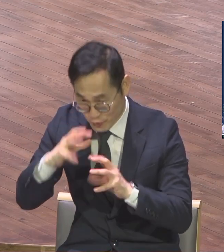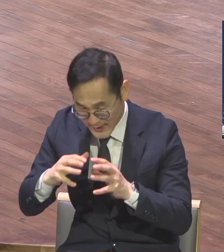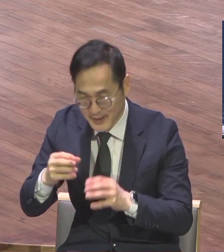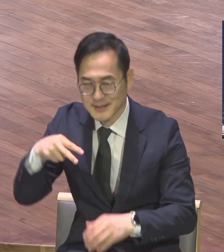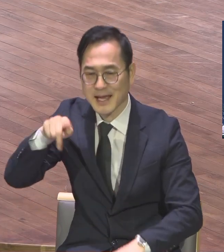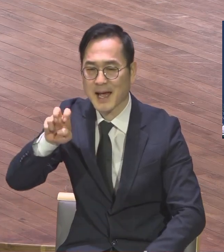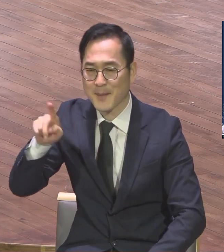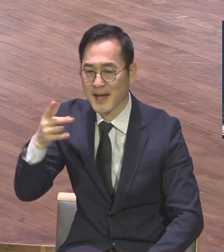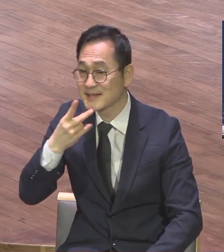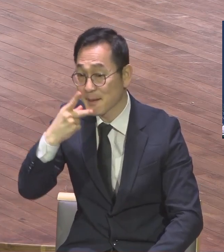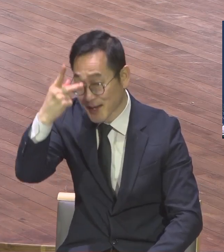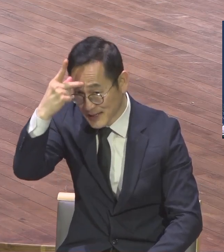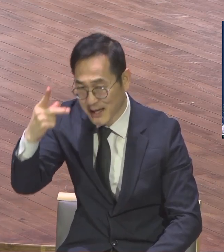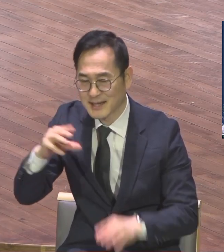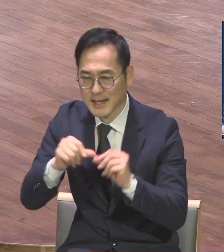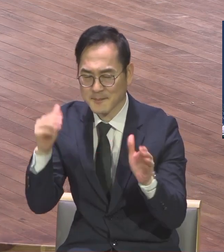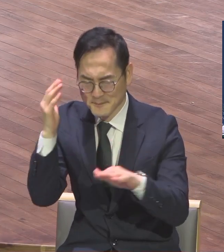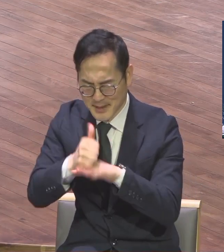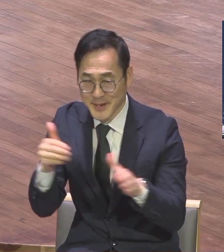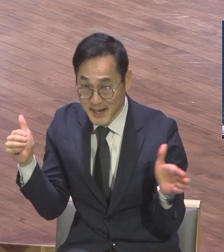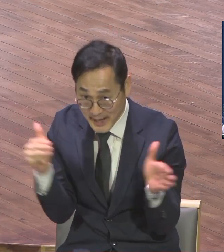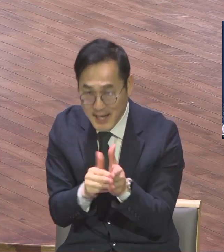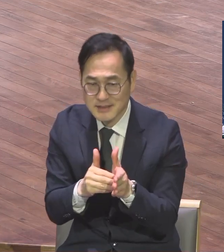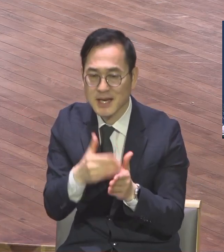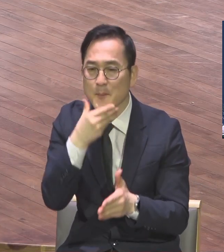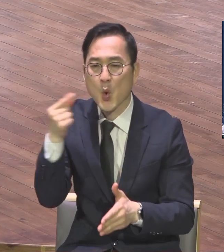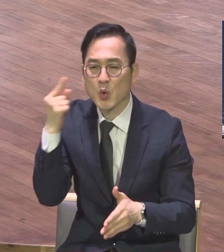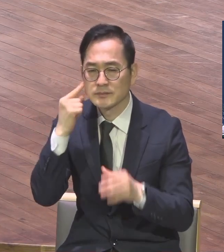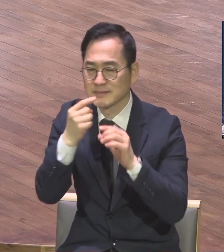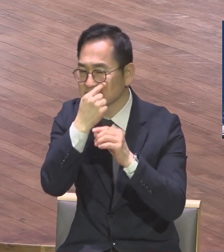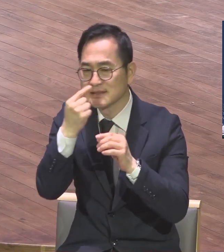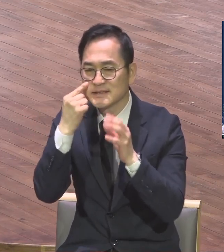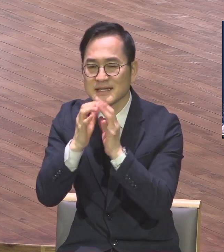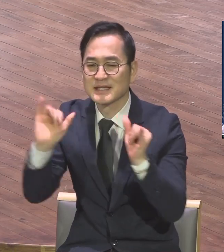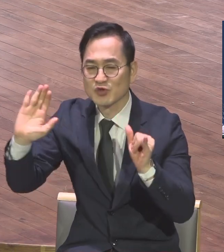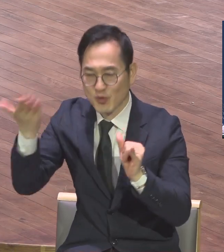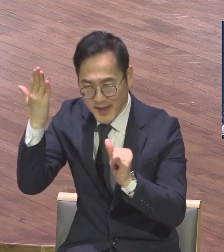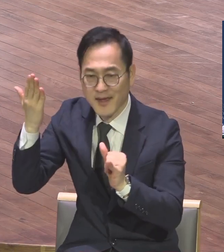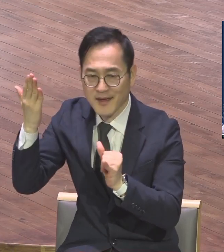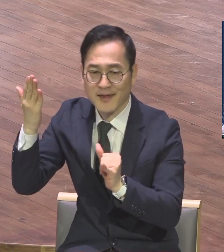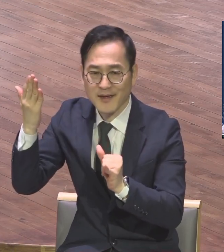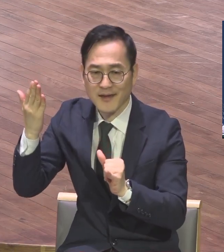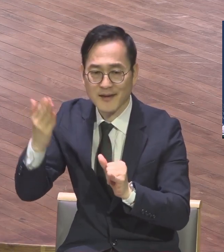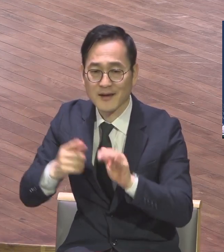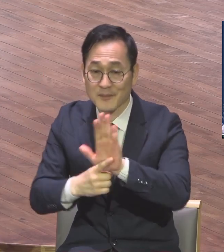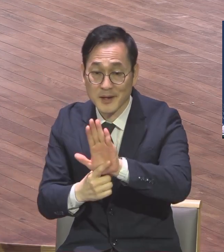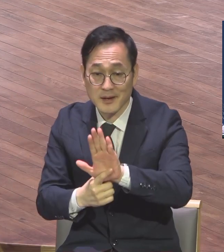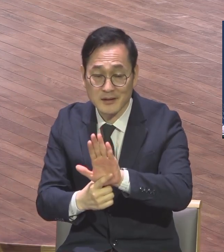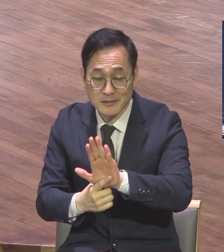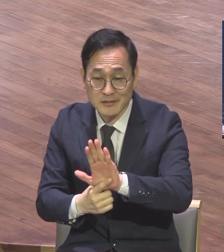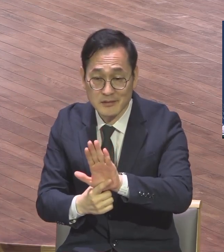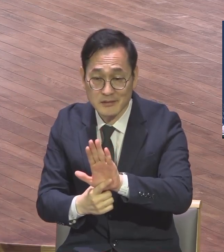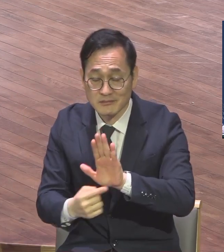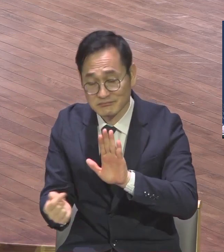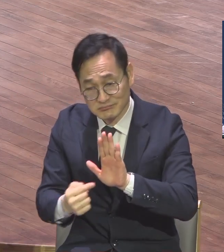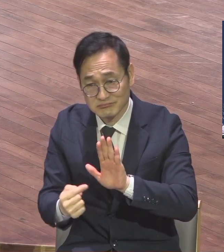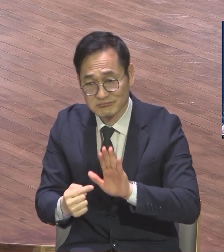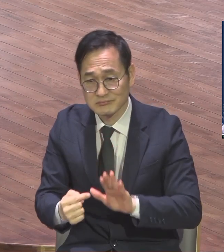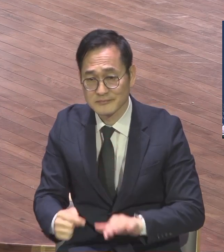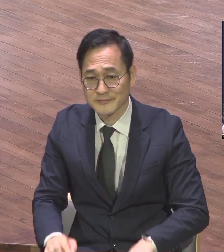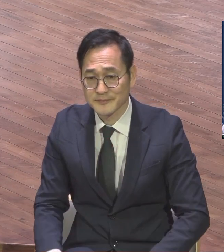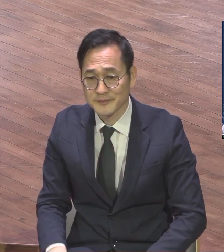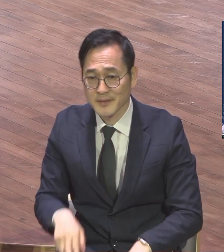사마리아와 땅끝까지 이르러 내 복음을 전하는 증인이 되리라 말씀을 했어요.